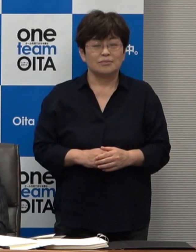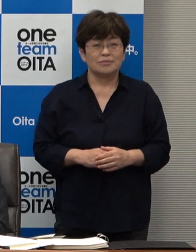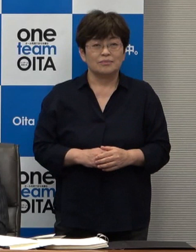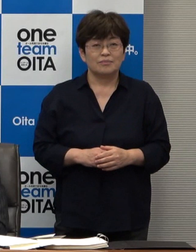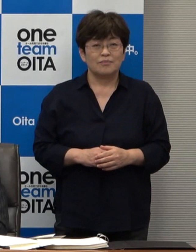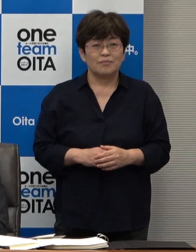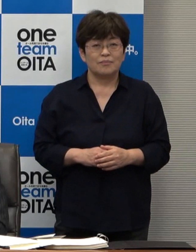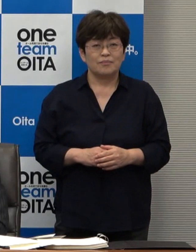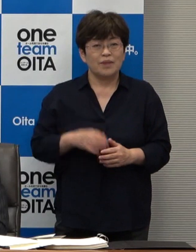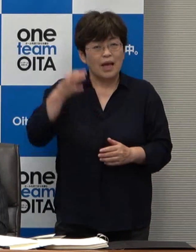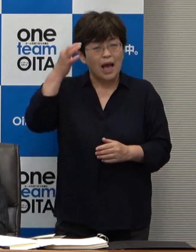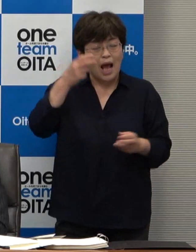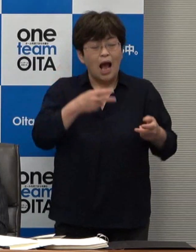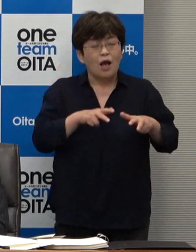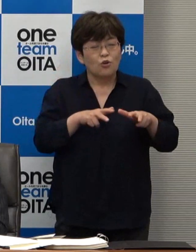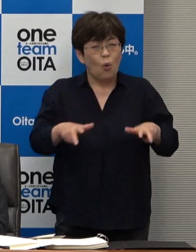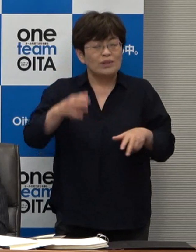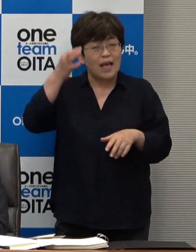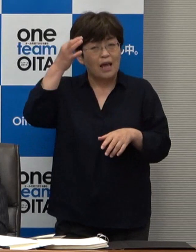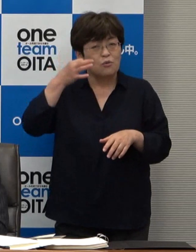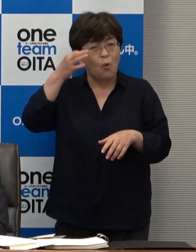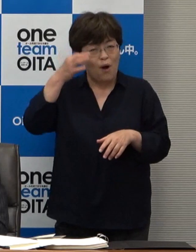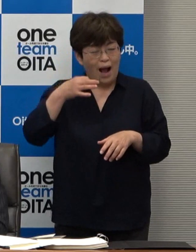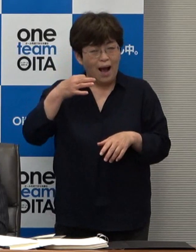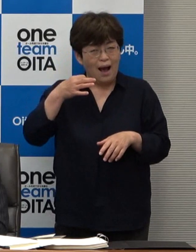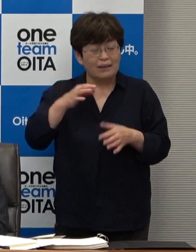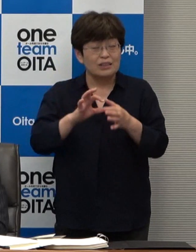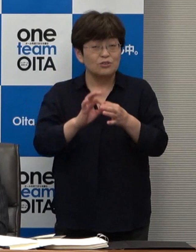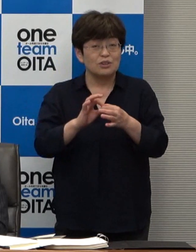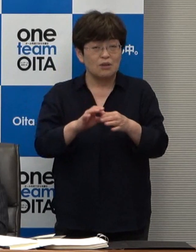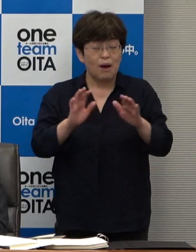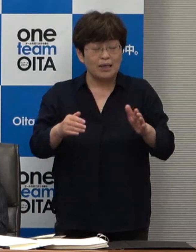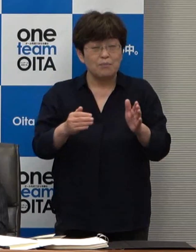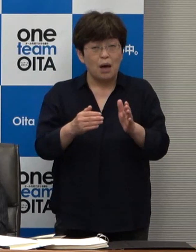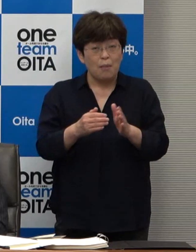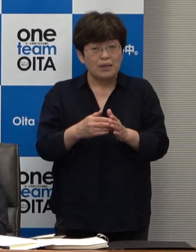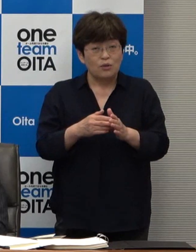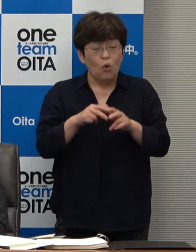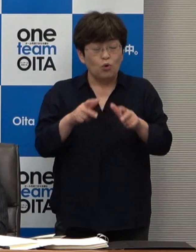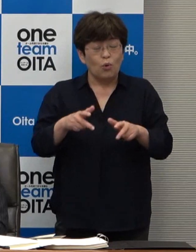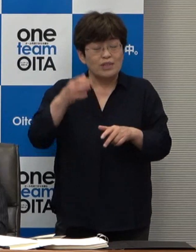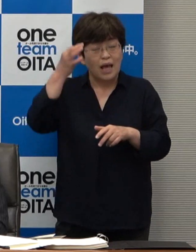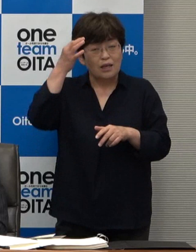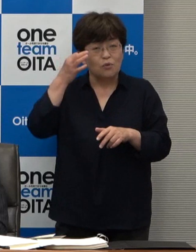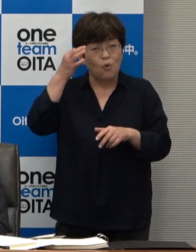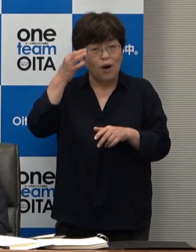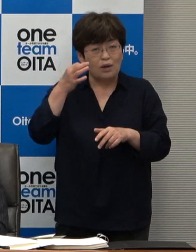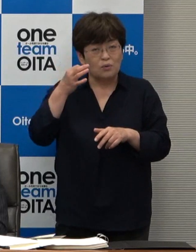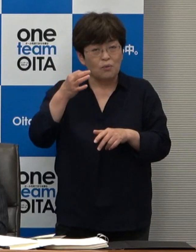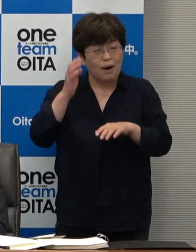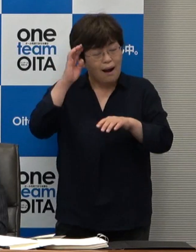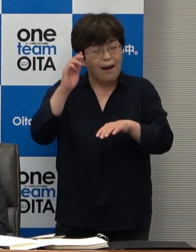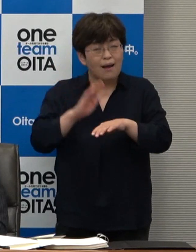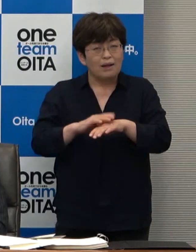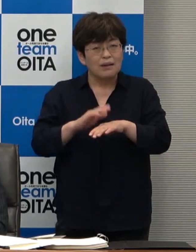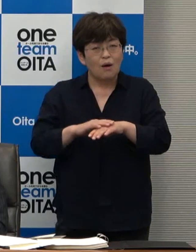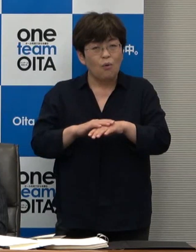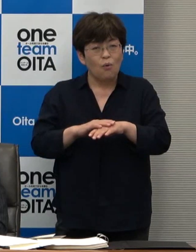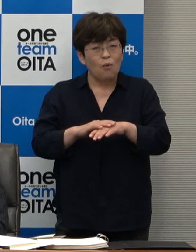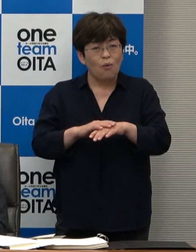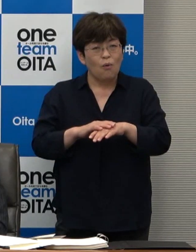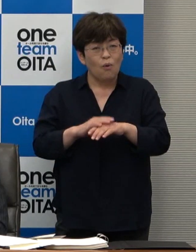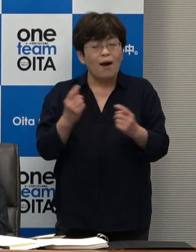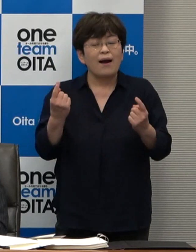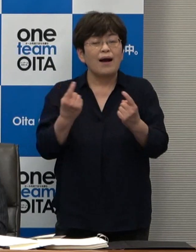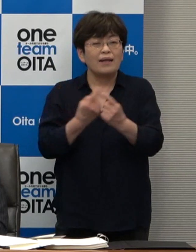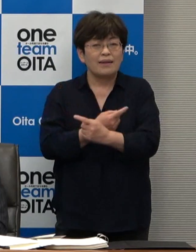行政評価制度再構築事業では、これまでの行政評価の手法を再構築し、新たな制度の導入を目指してまい